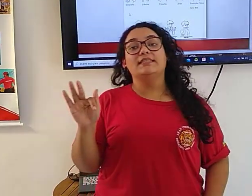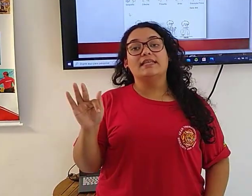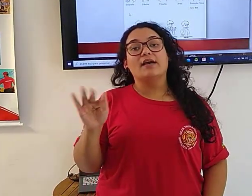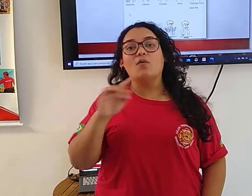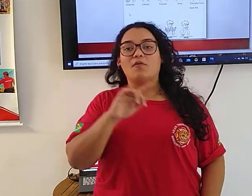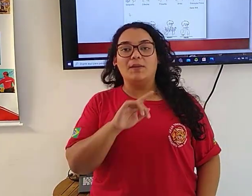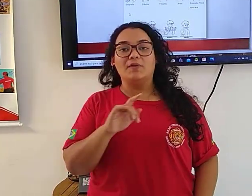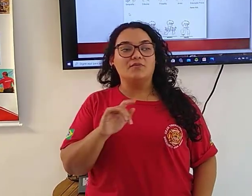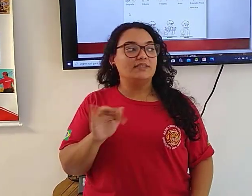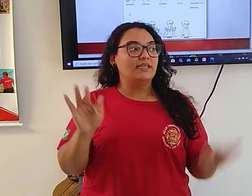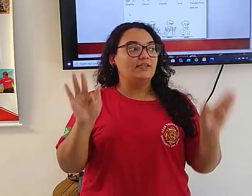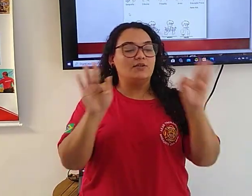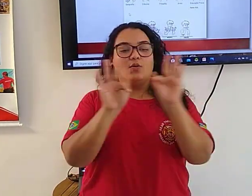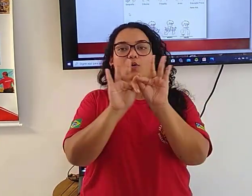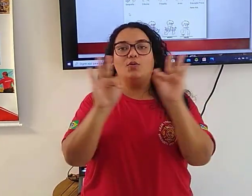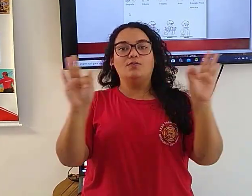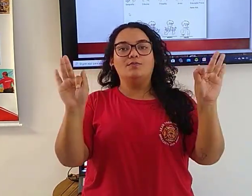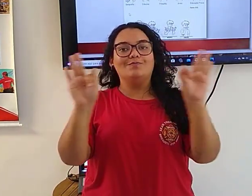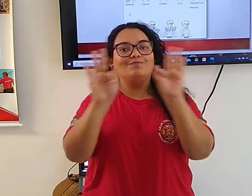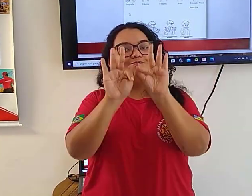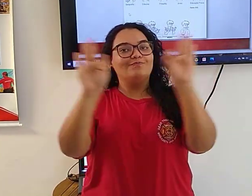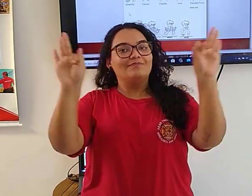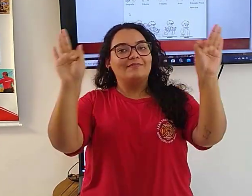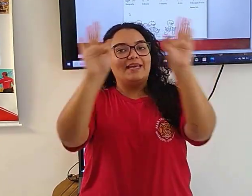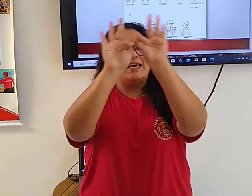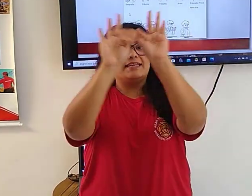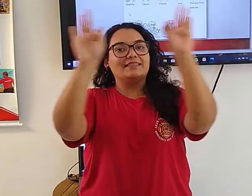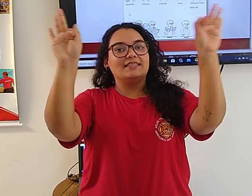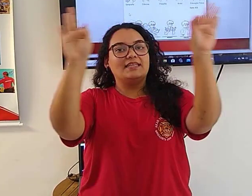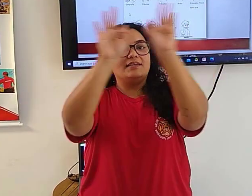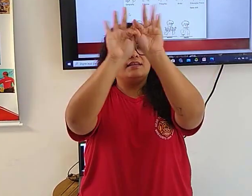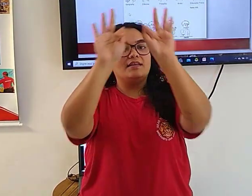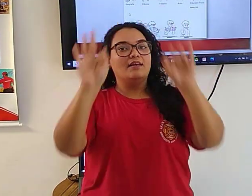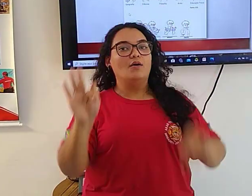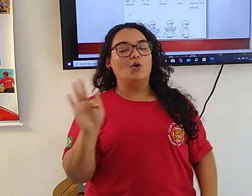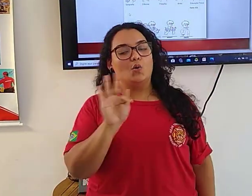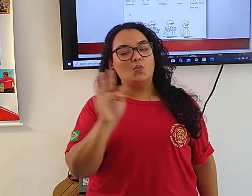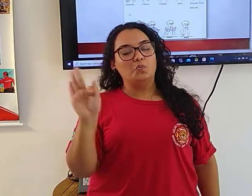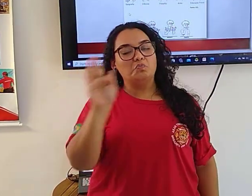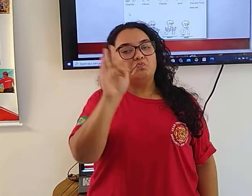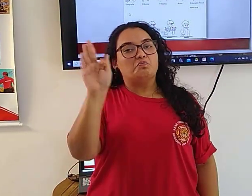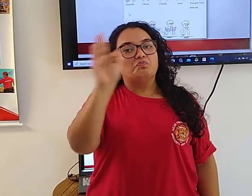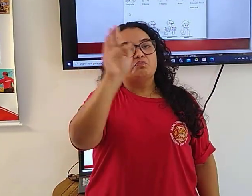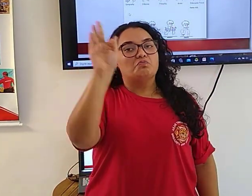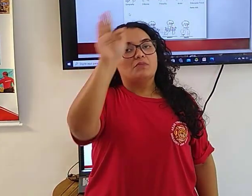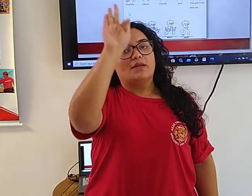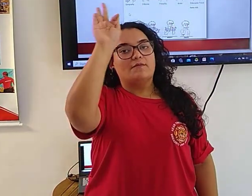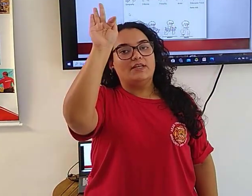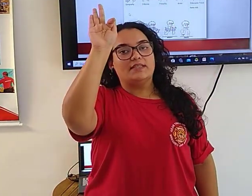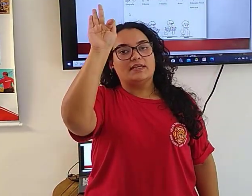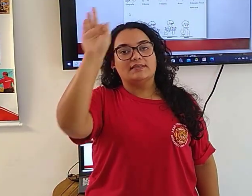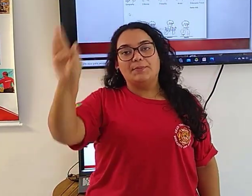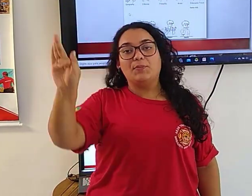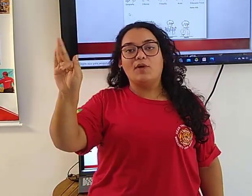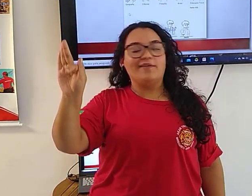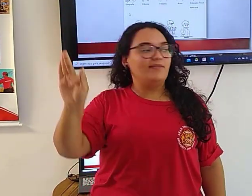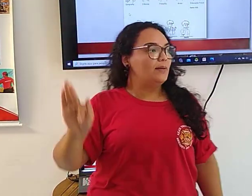física, como eu falei para vocês, ou é assim, ou física, sempre o F na